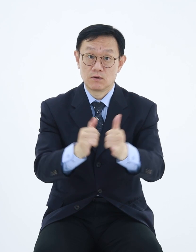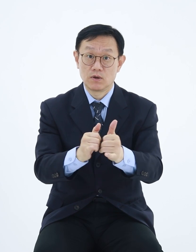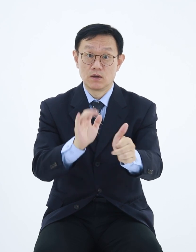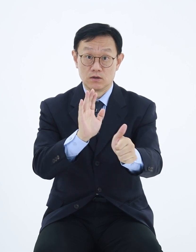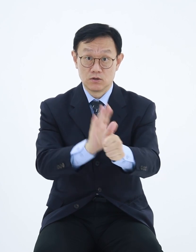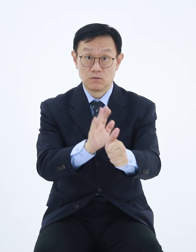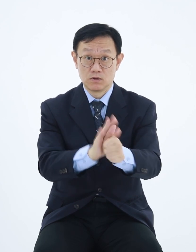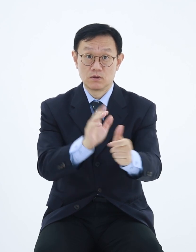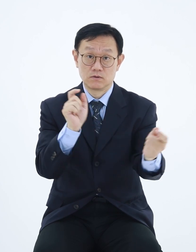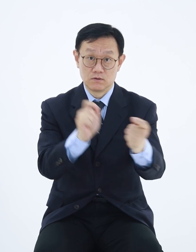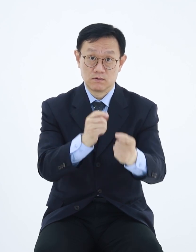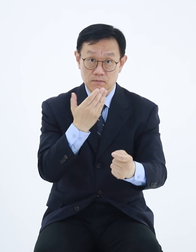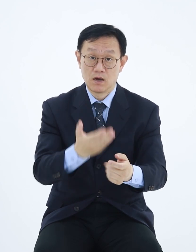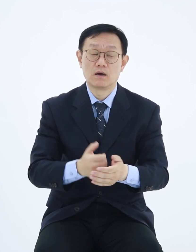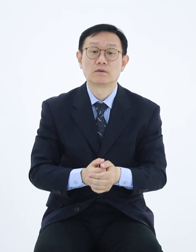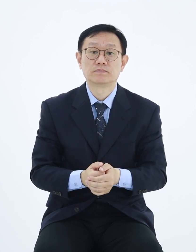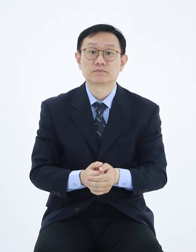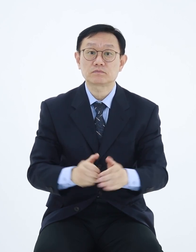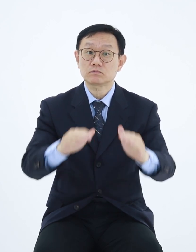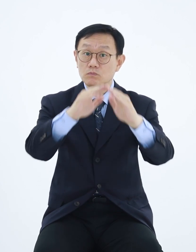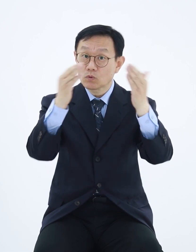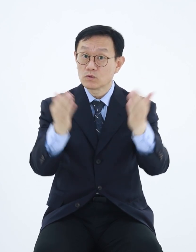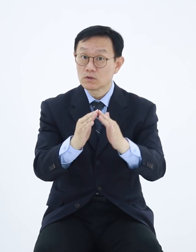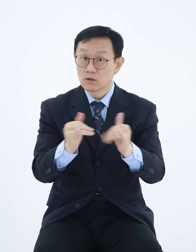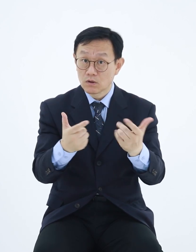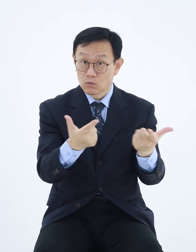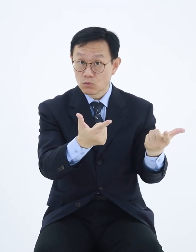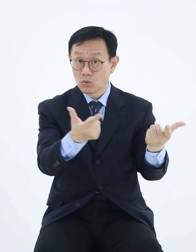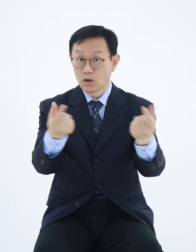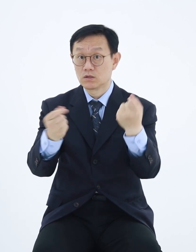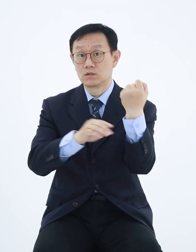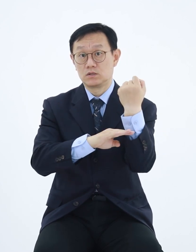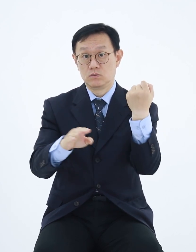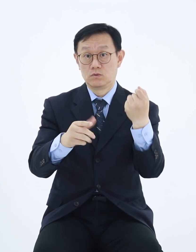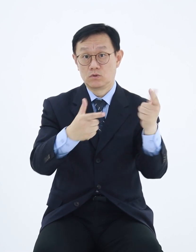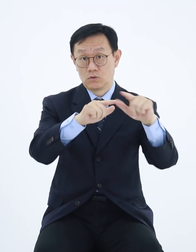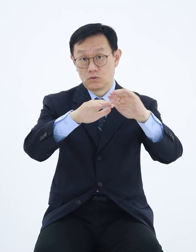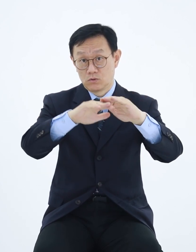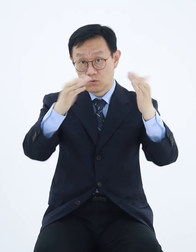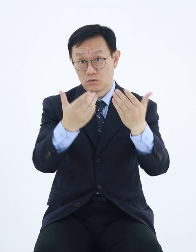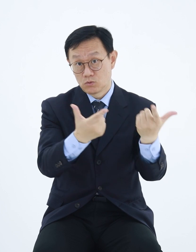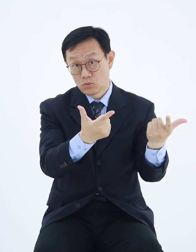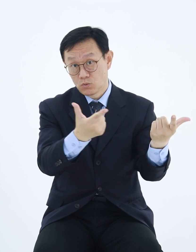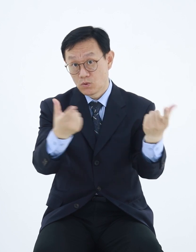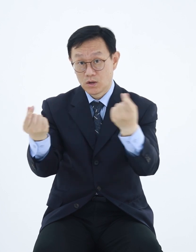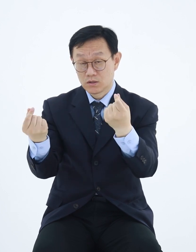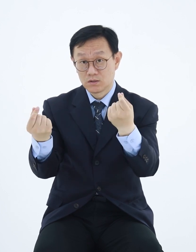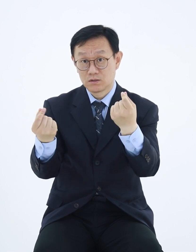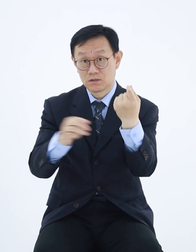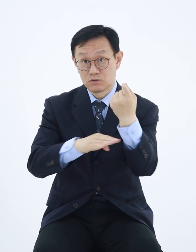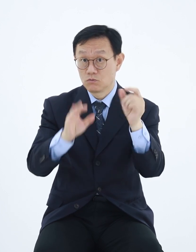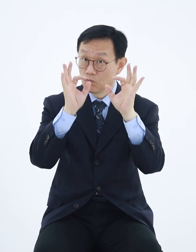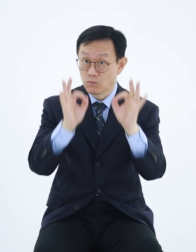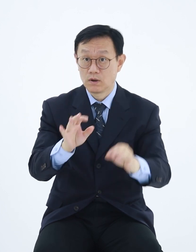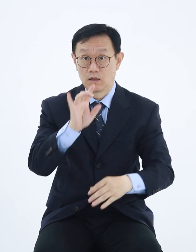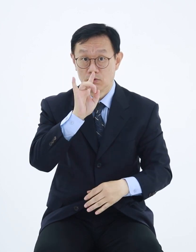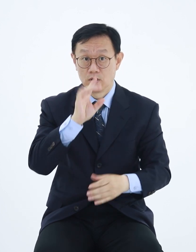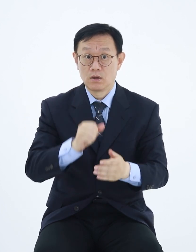있다. 모든 사람을 똑같은 기준, 똑같은 잣대로 보아서는 안 됩니다. 다른 사람에겐